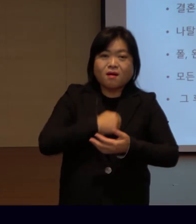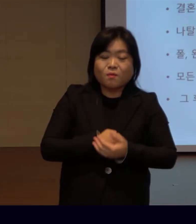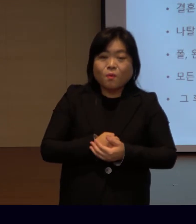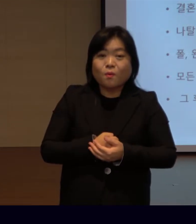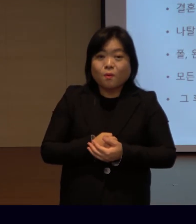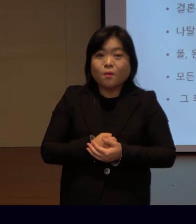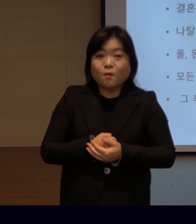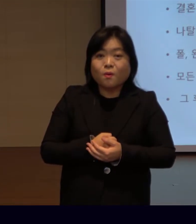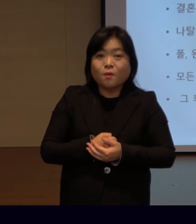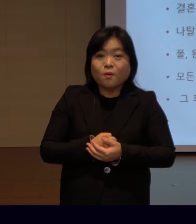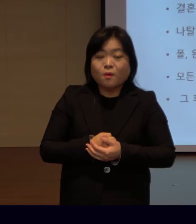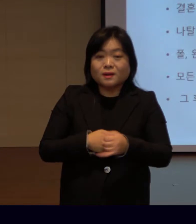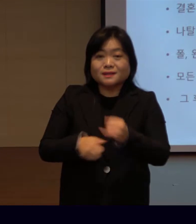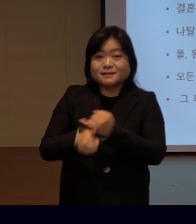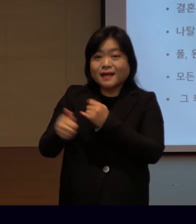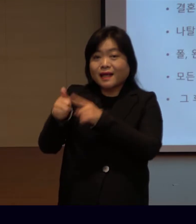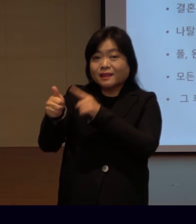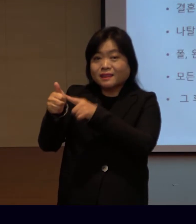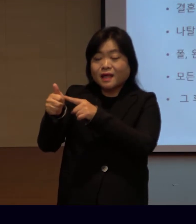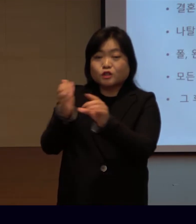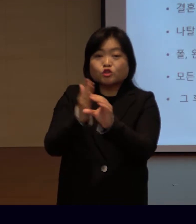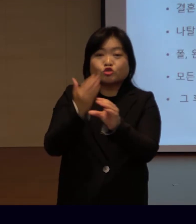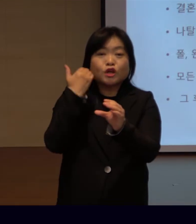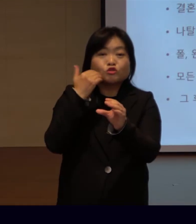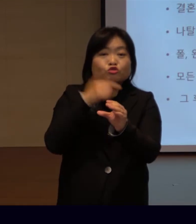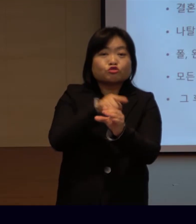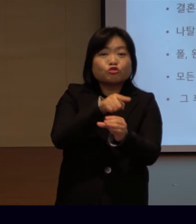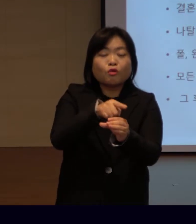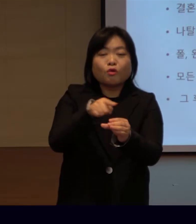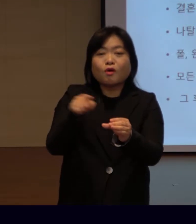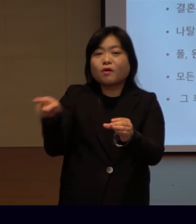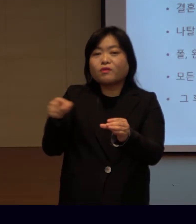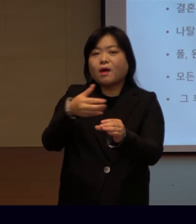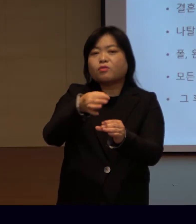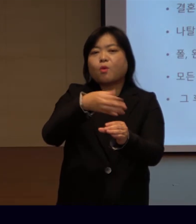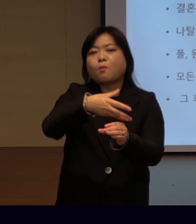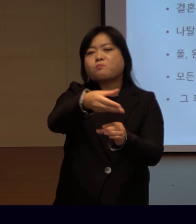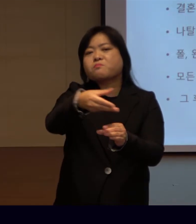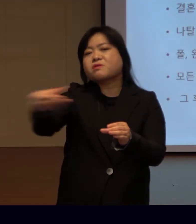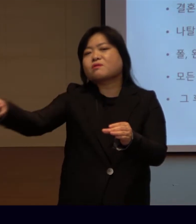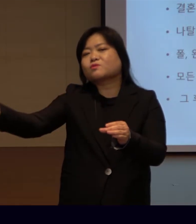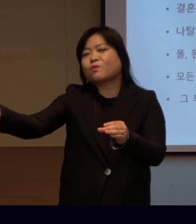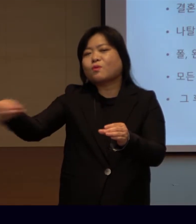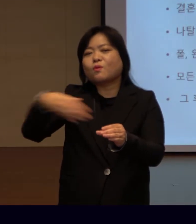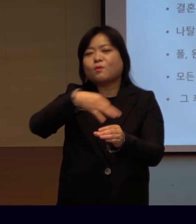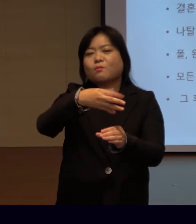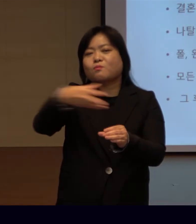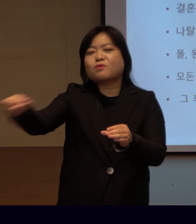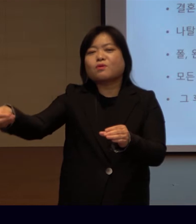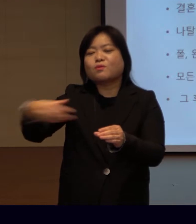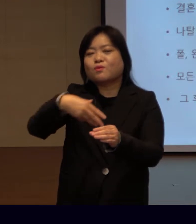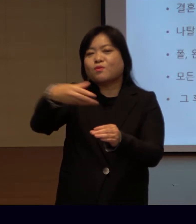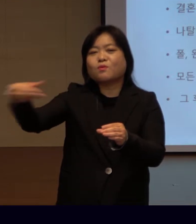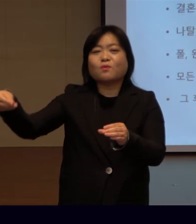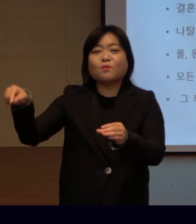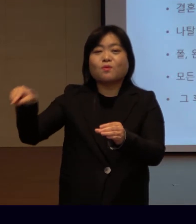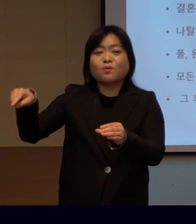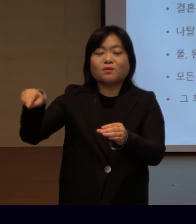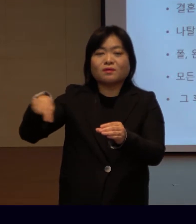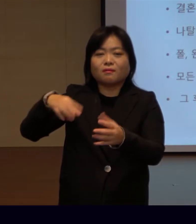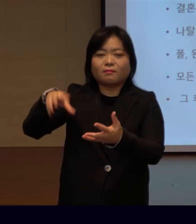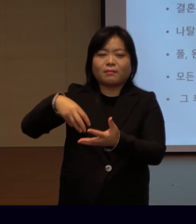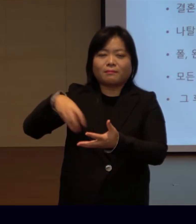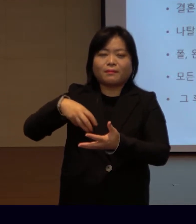사위한테 딴 꼭두각시를 내세워서 빌려줘요. 그리고 사위 돈을 야금야금